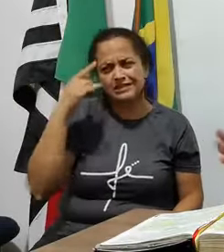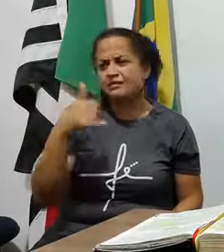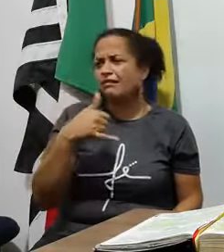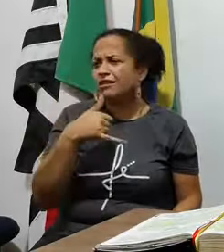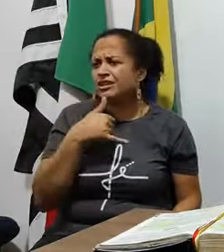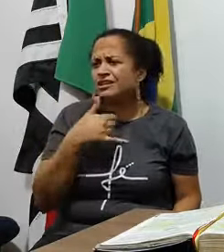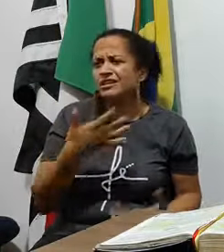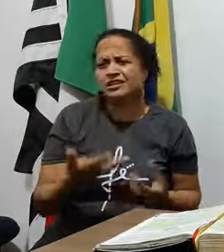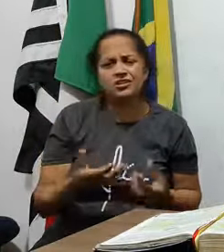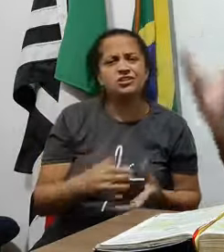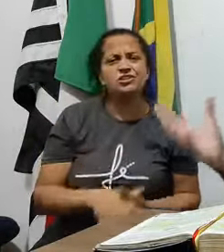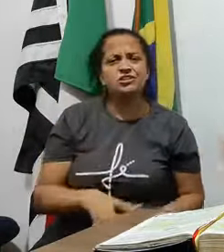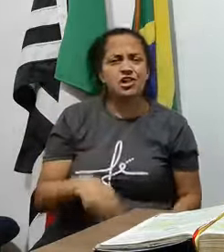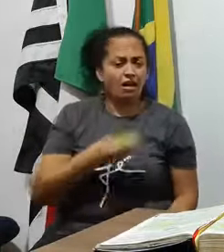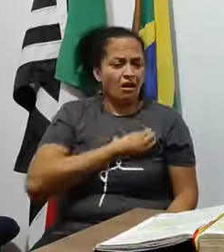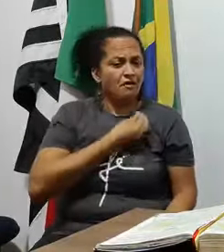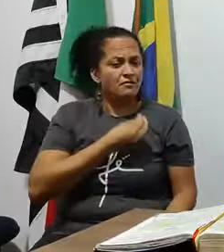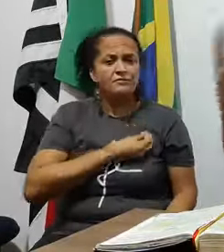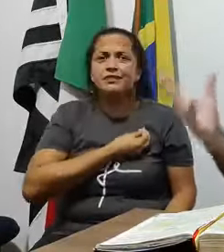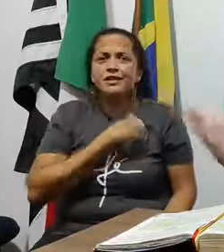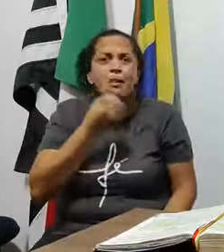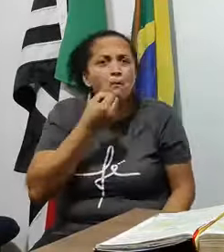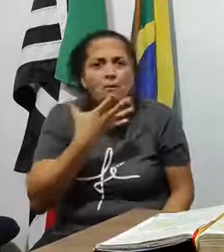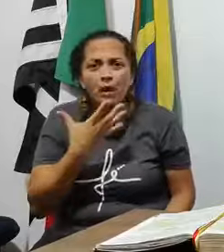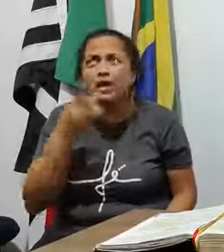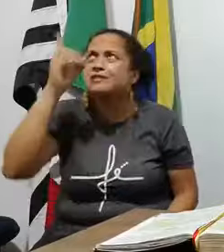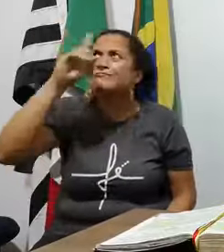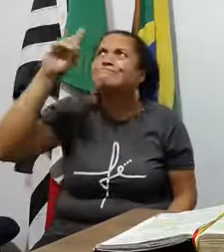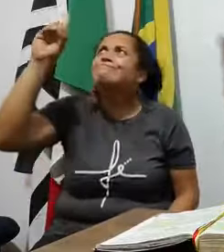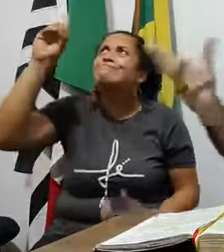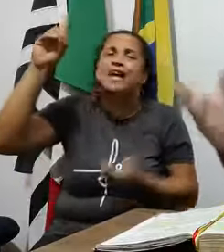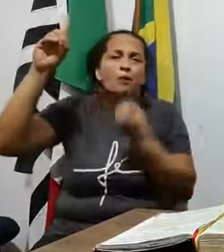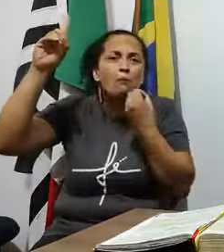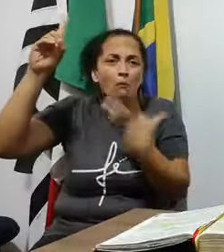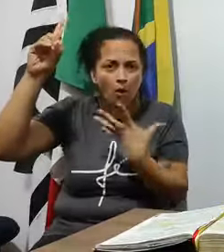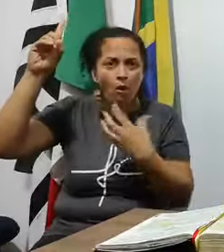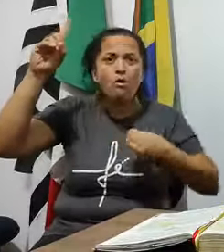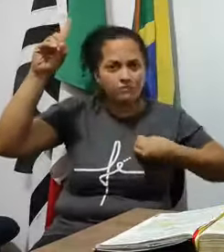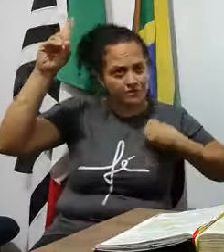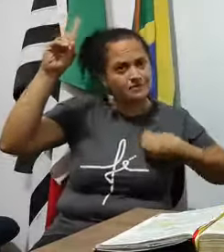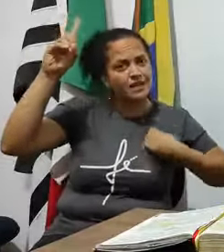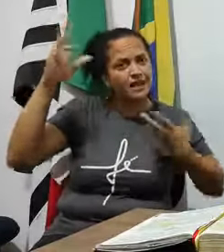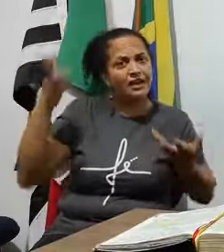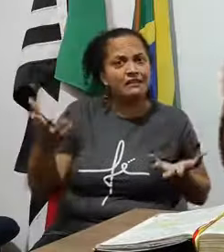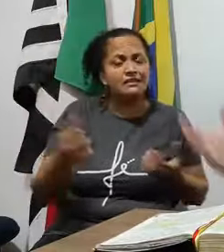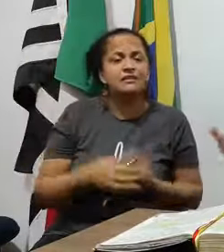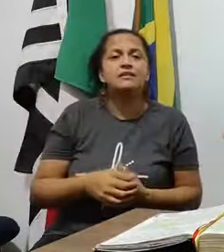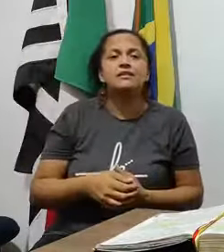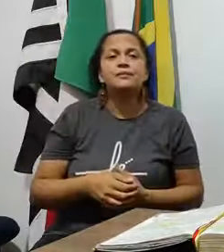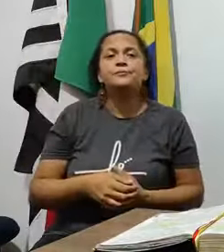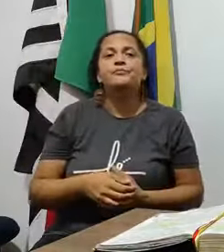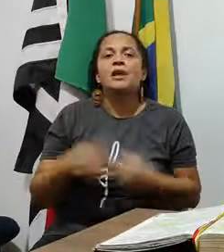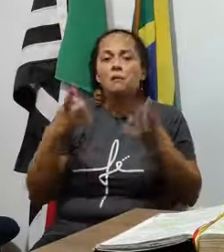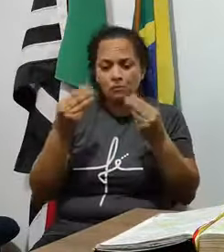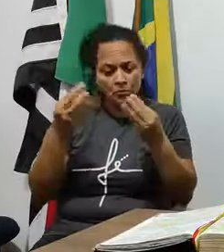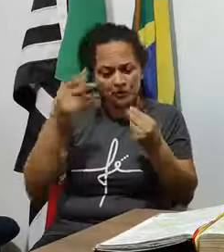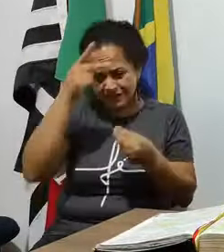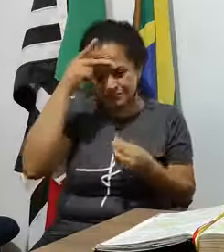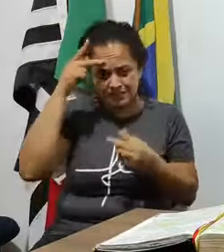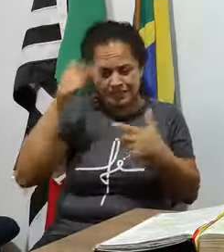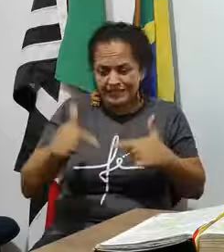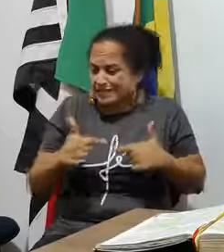vida é um dom de Deus, é uma dádiva divina, é tão bom viver. Enquanto muitos lutam